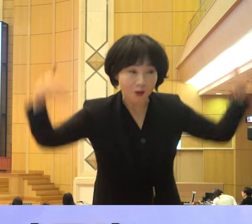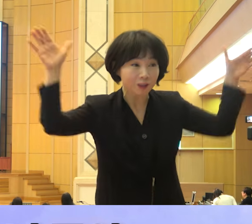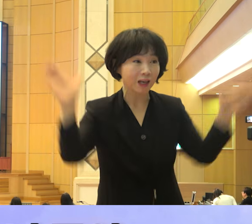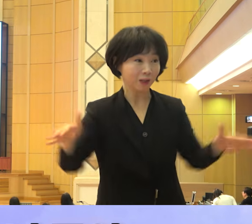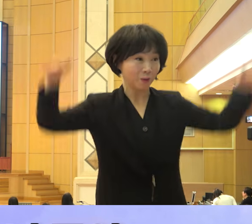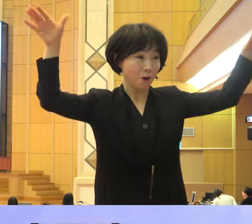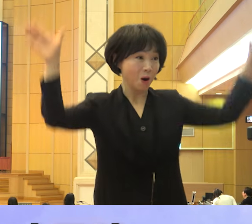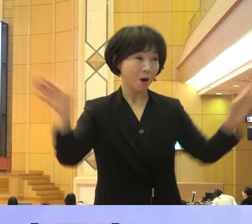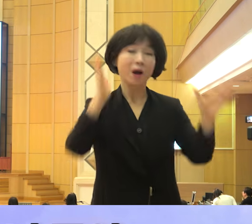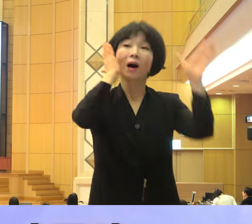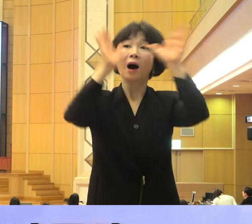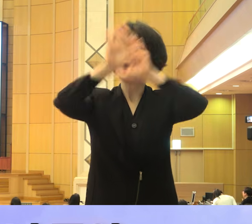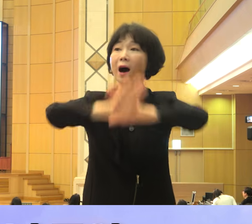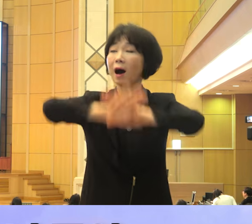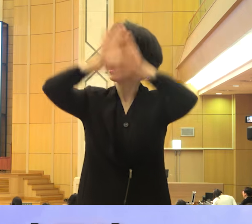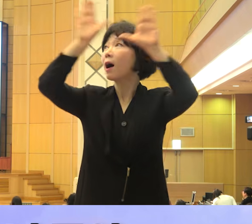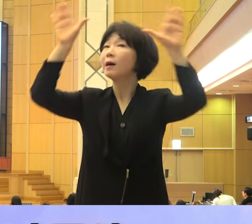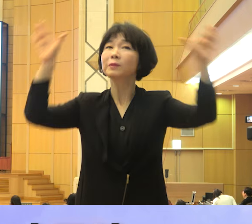생명도 천사도